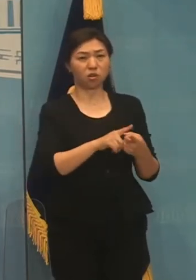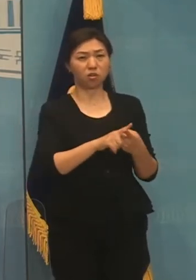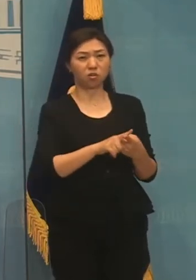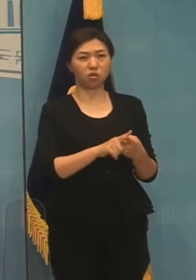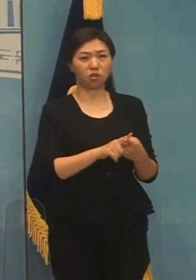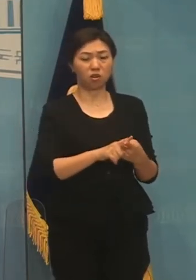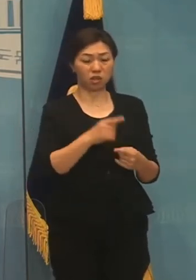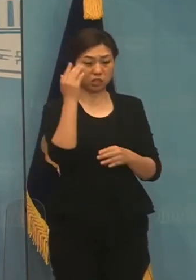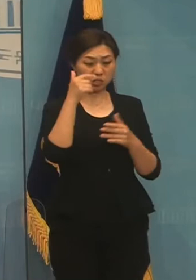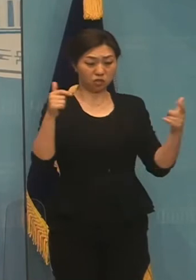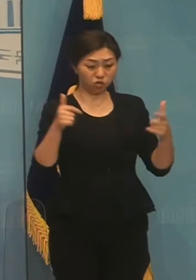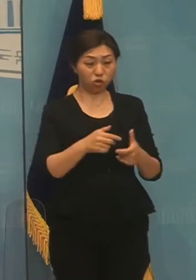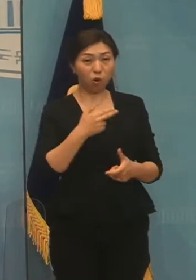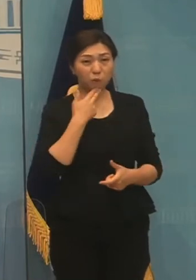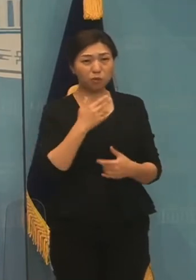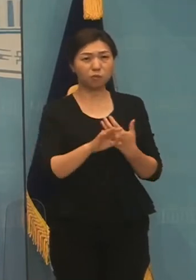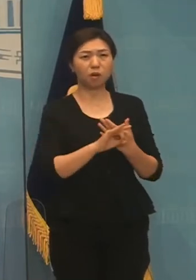것입니다.